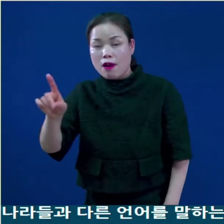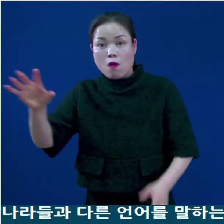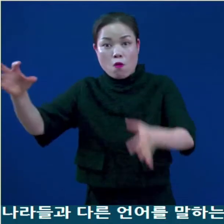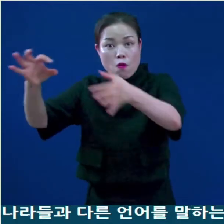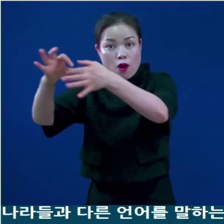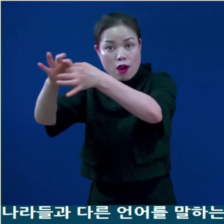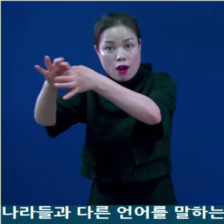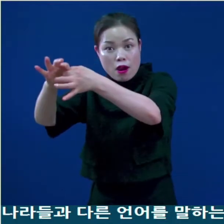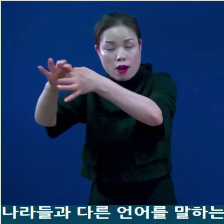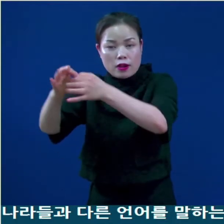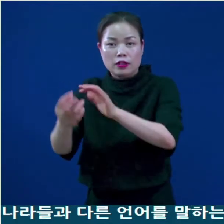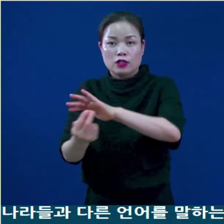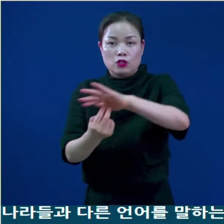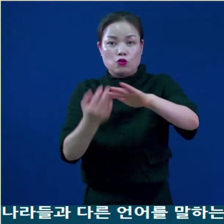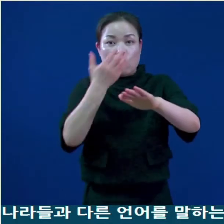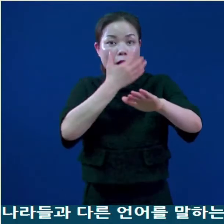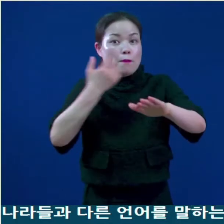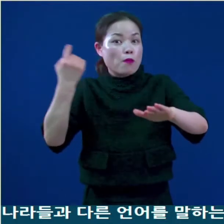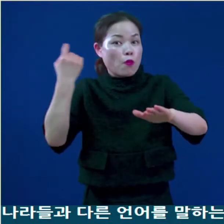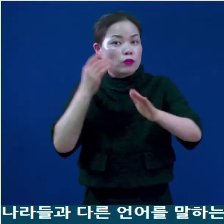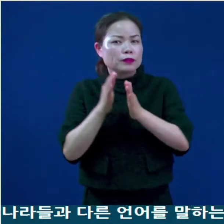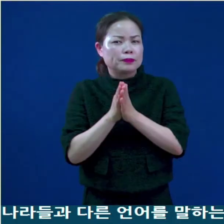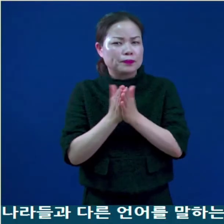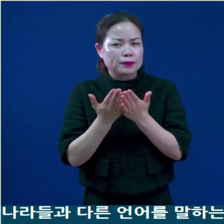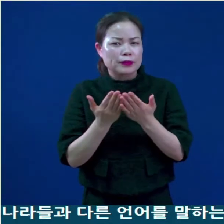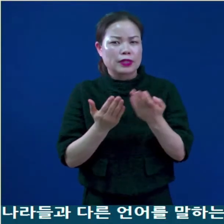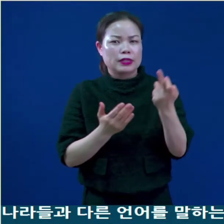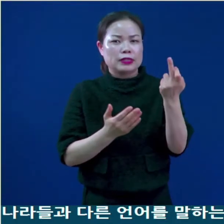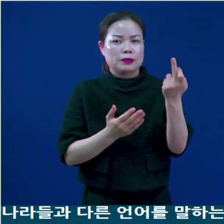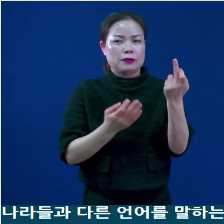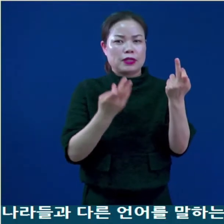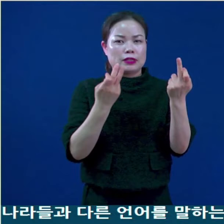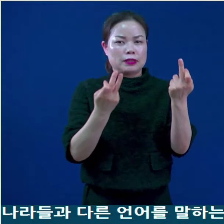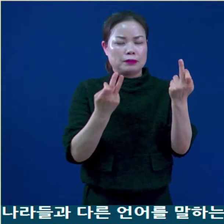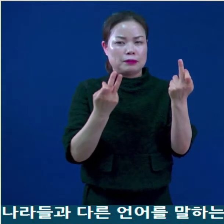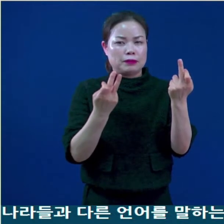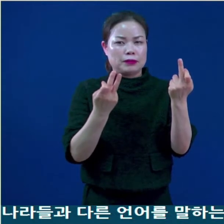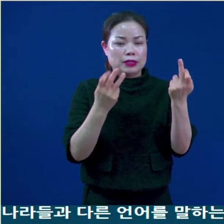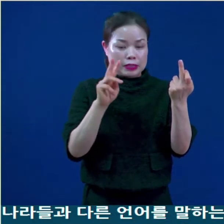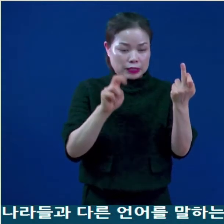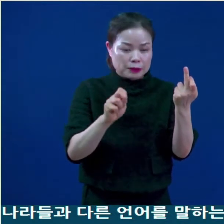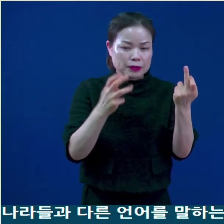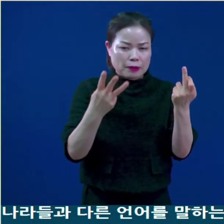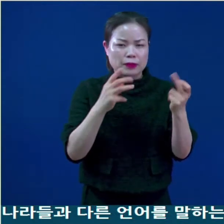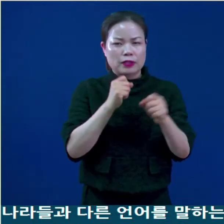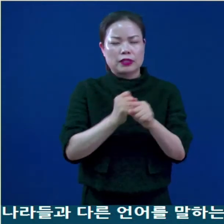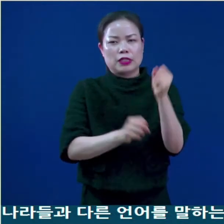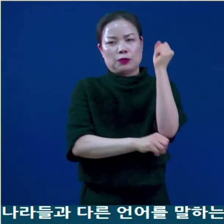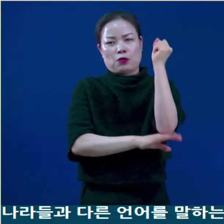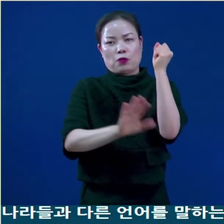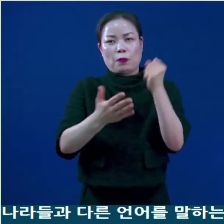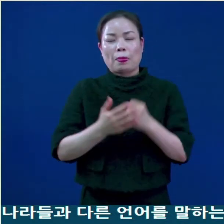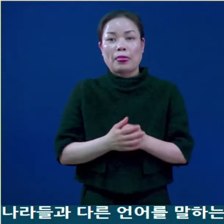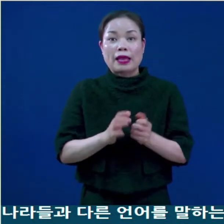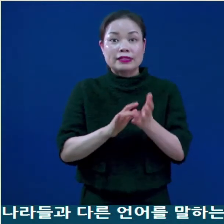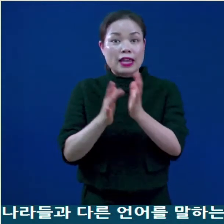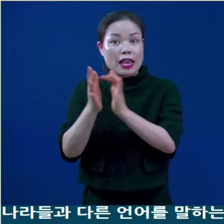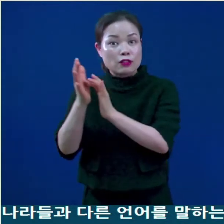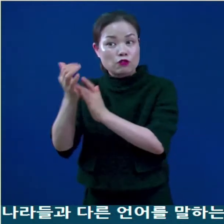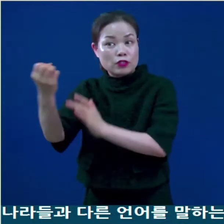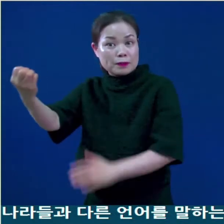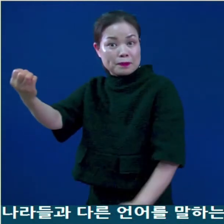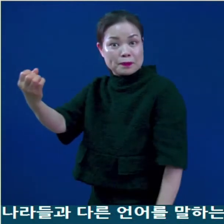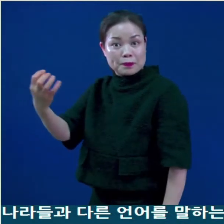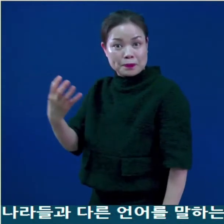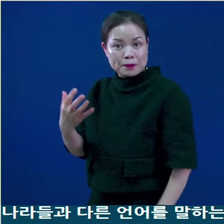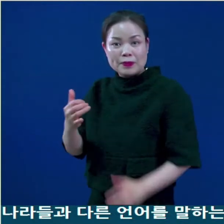거예요. 요한복음 12장 23절이 또 중요한 디딤돌이 되는 거죠. 예수께서 대답하여